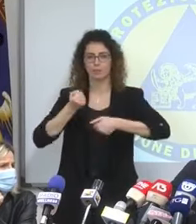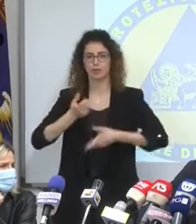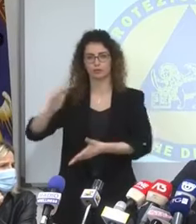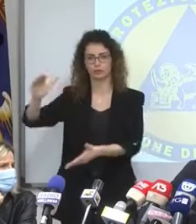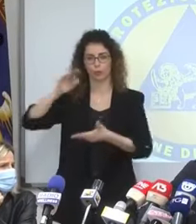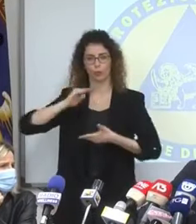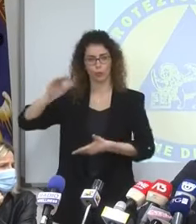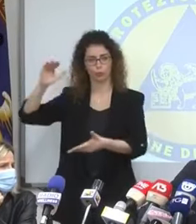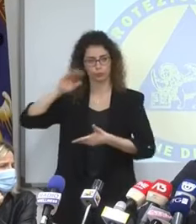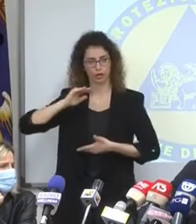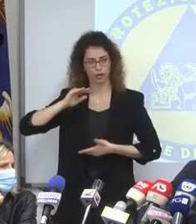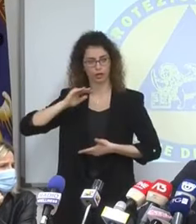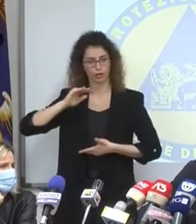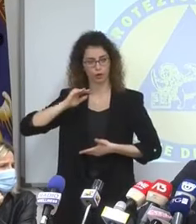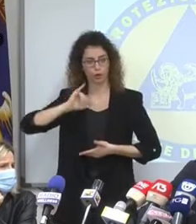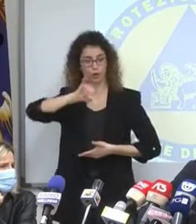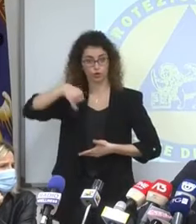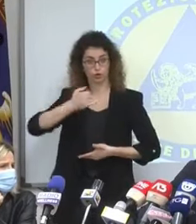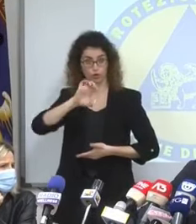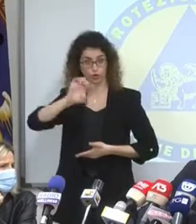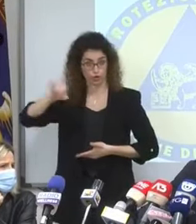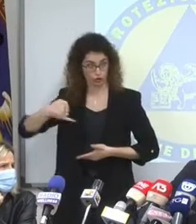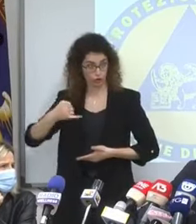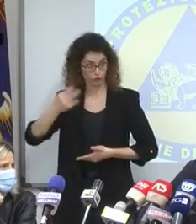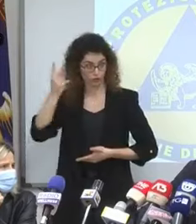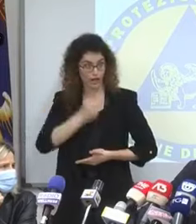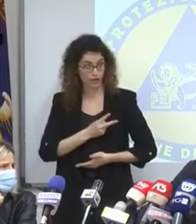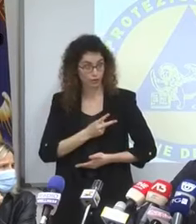consegne dei lotti Johnson & Johnson.